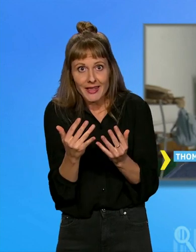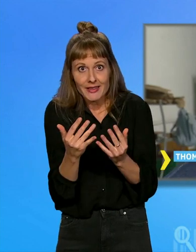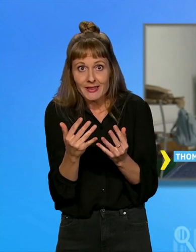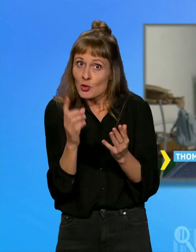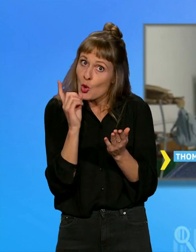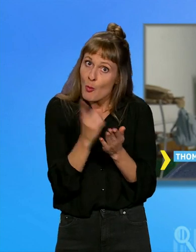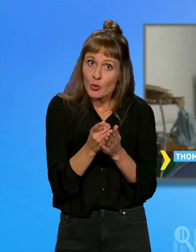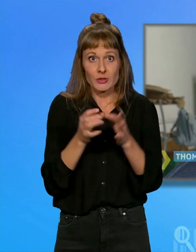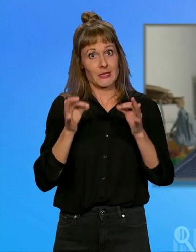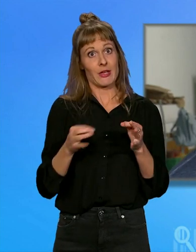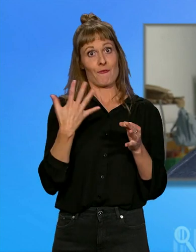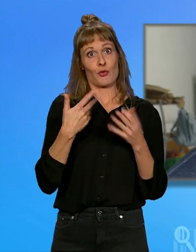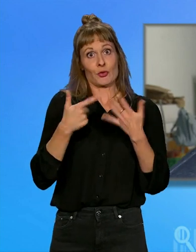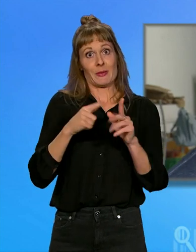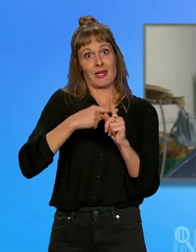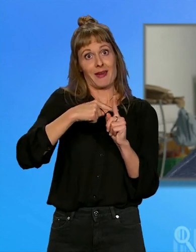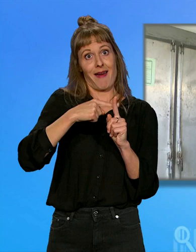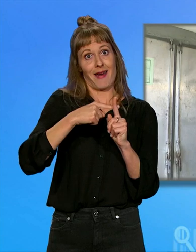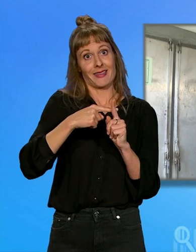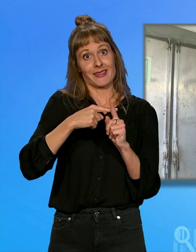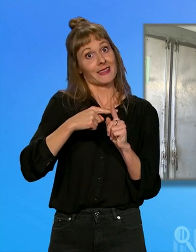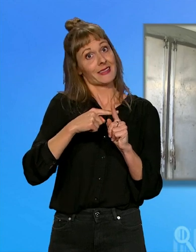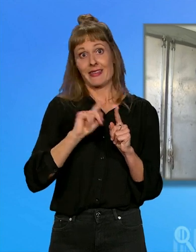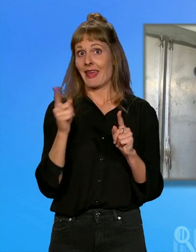muss den Kopf noch bei den Sachen beim Führen.